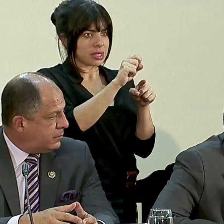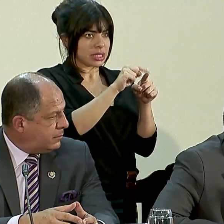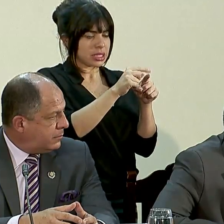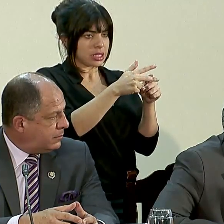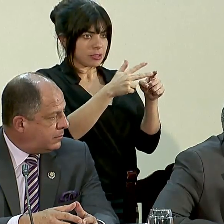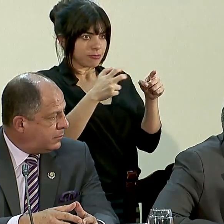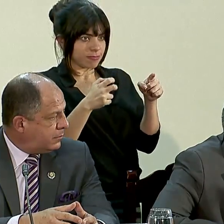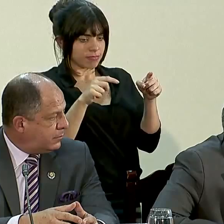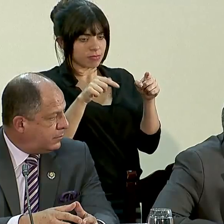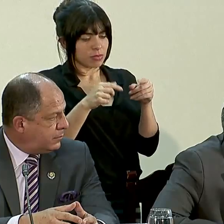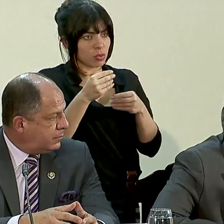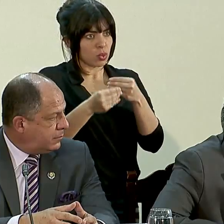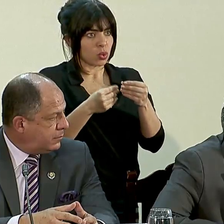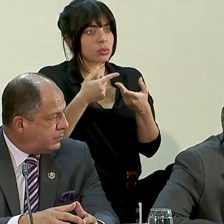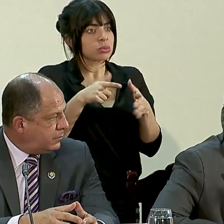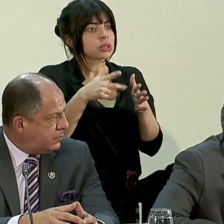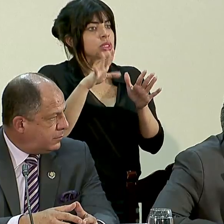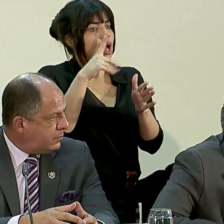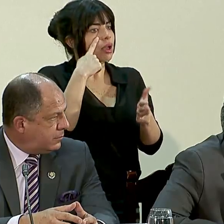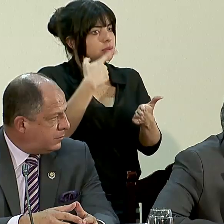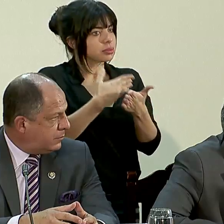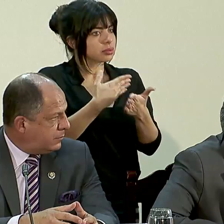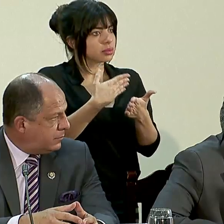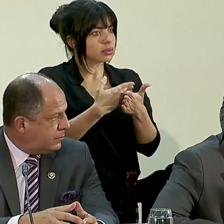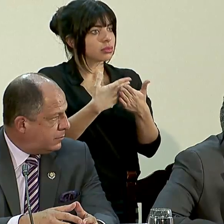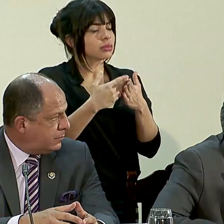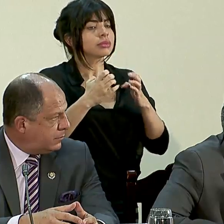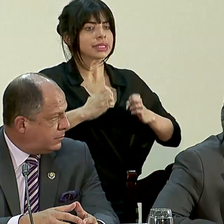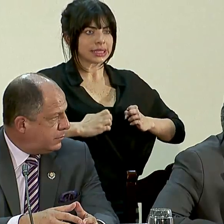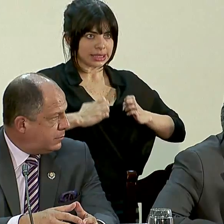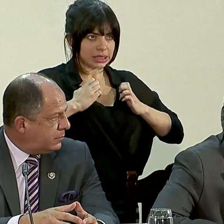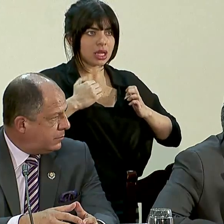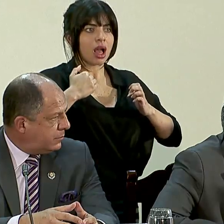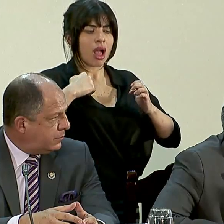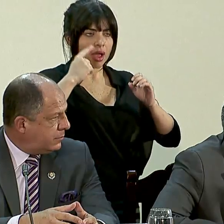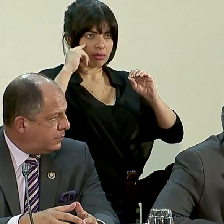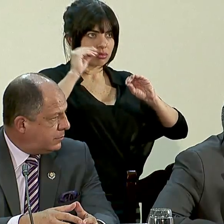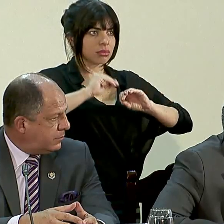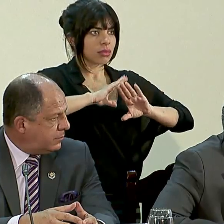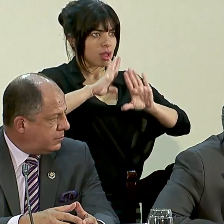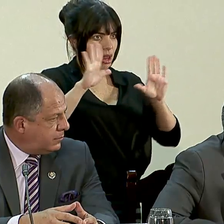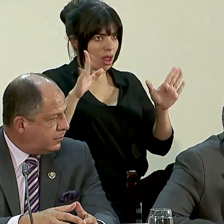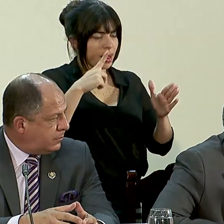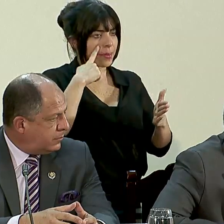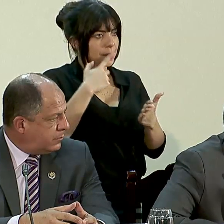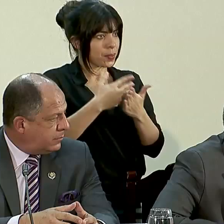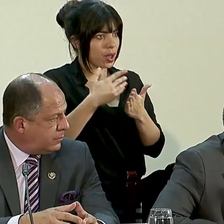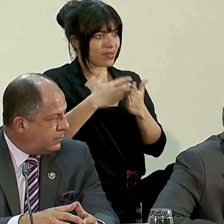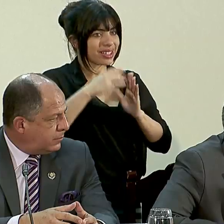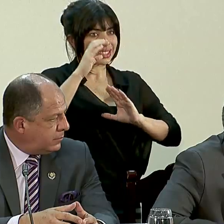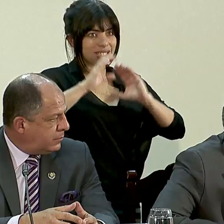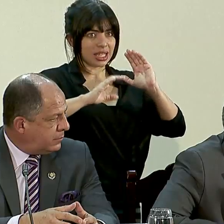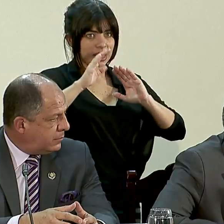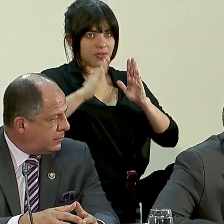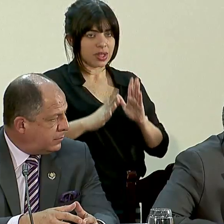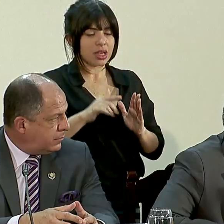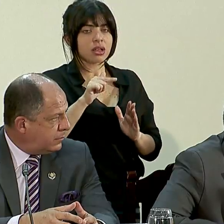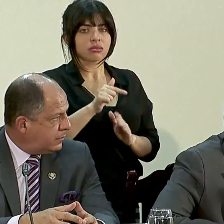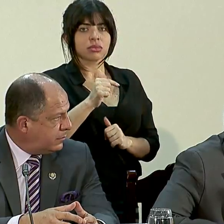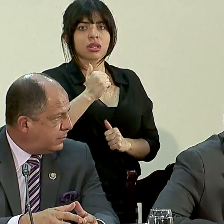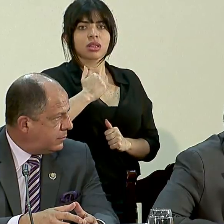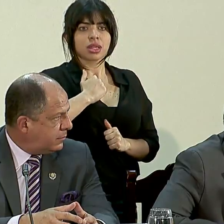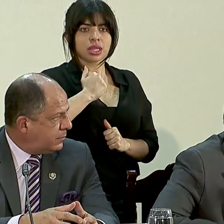que han demostrado, existe evidencia, amplia evidencia científica de que han